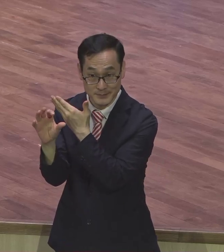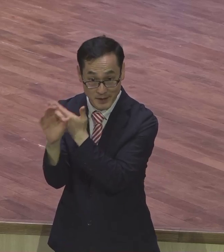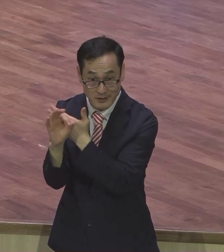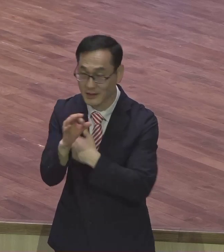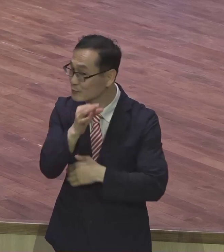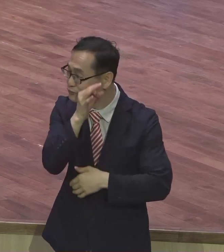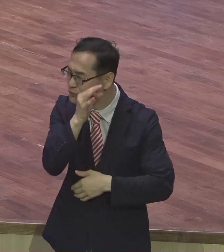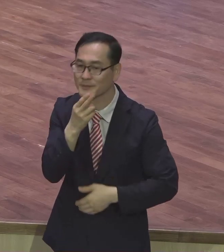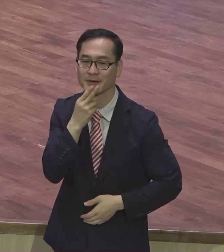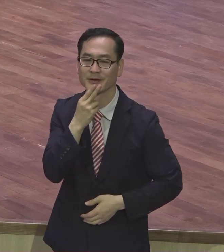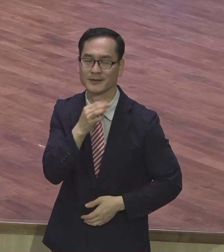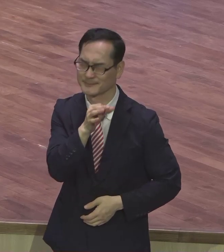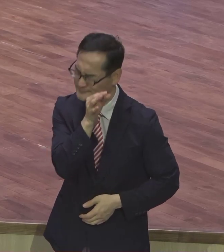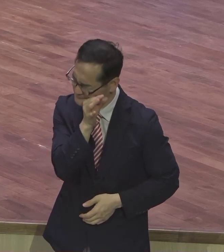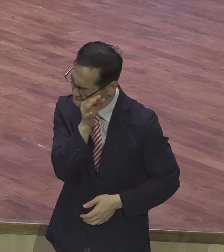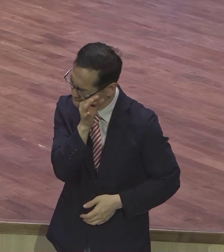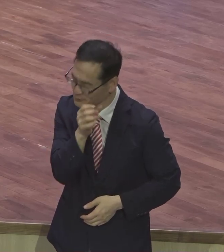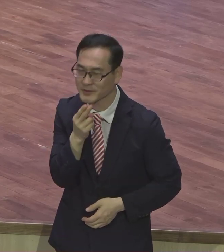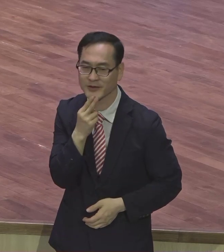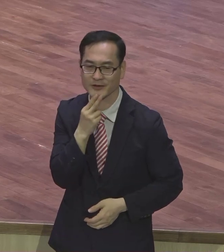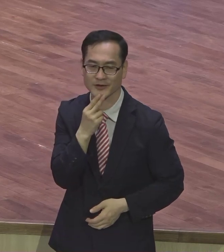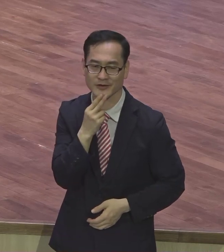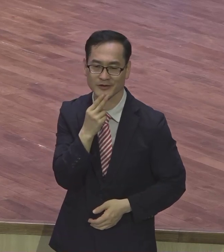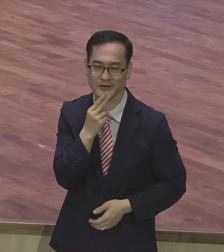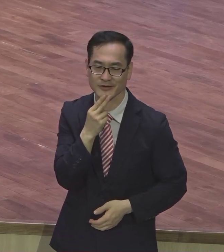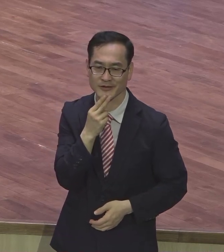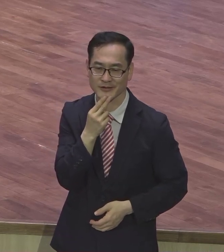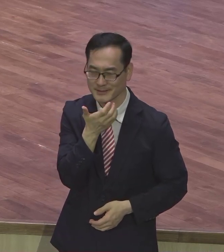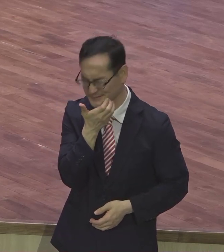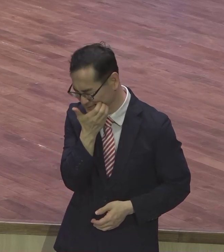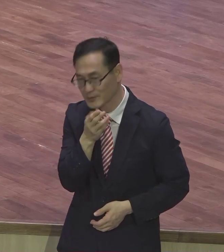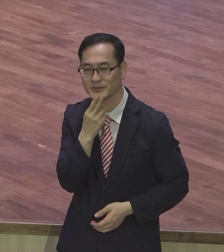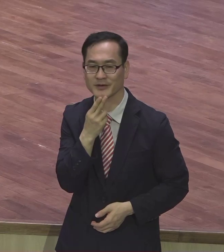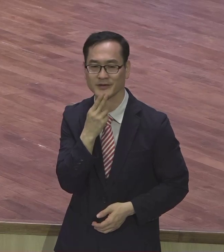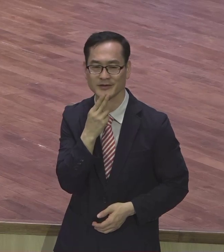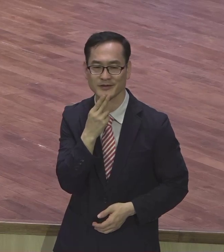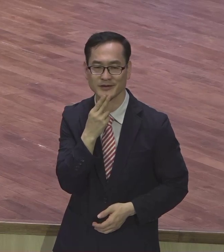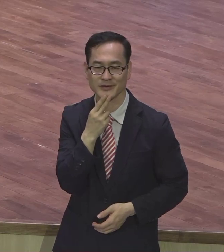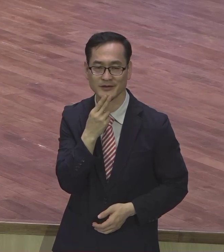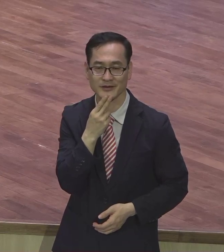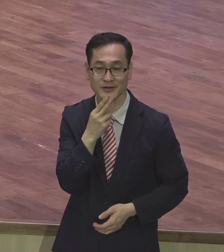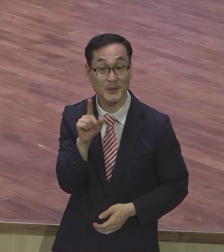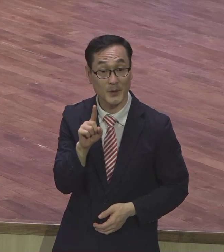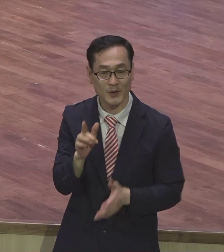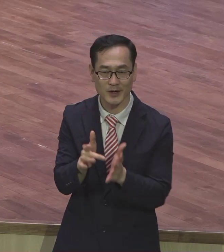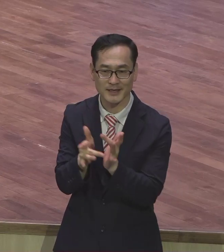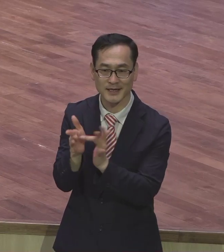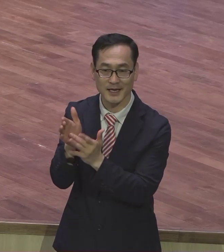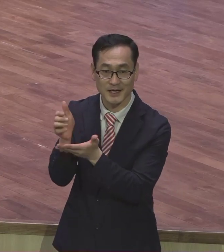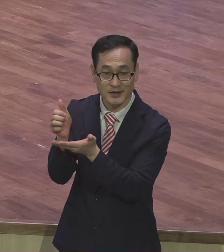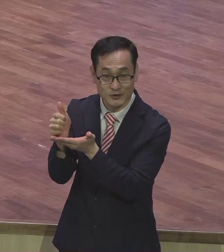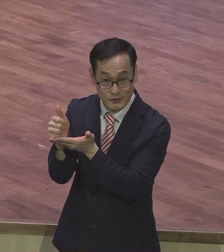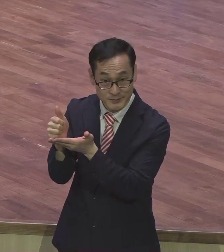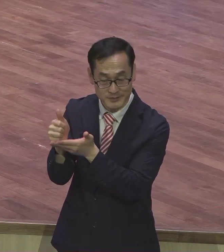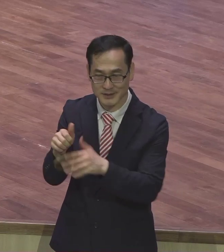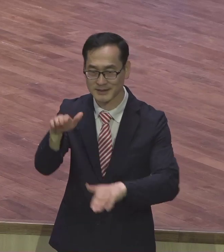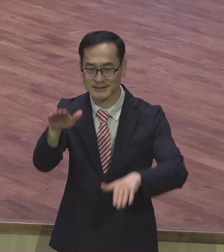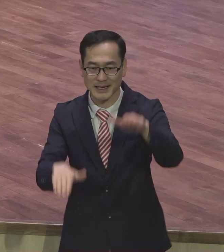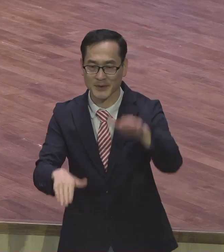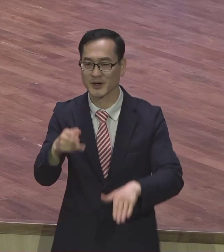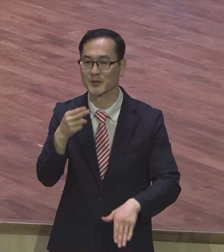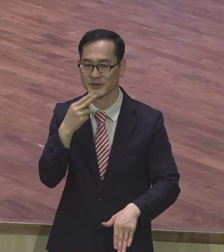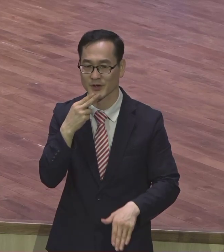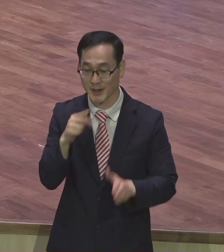당하지 않는다 그래요 부끄럼을 당하지 않는다 예수의 손은 차별하지 않습니다 모든